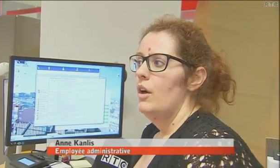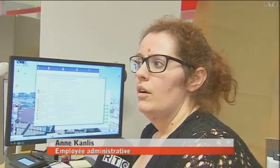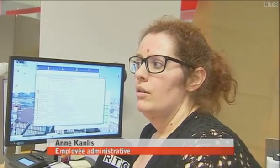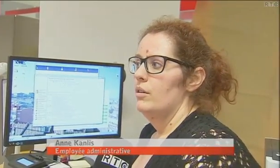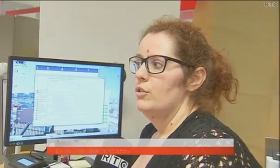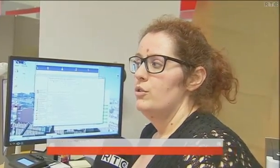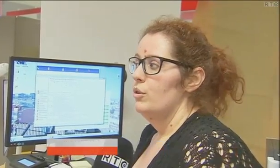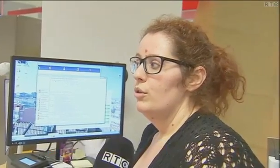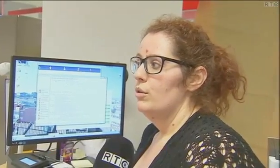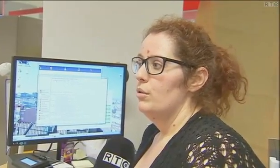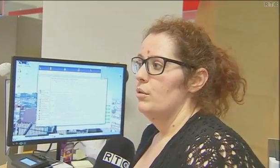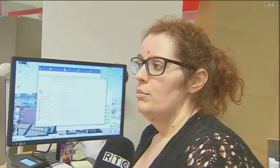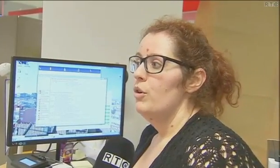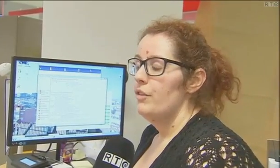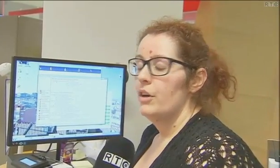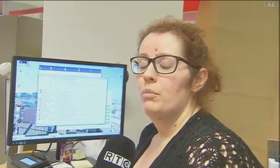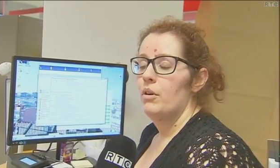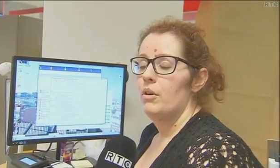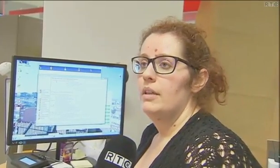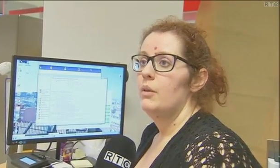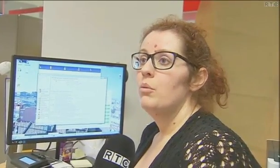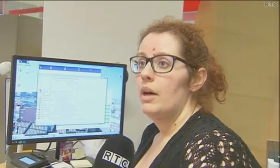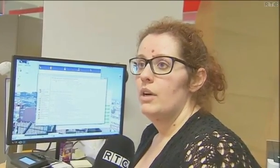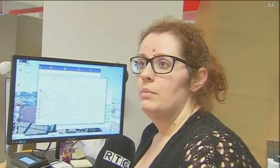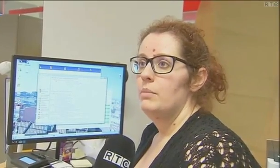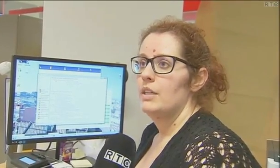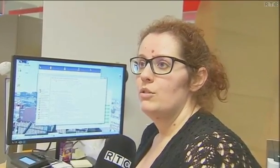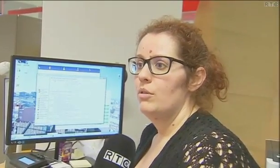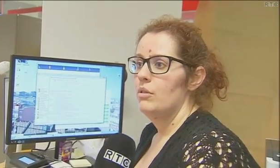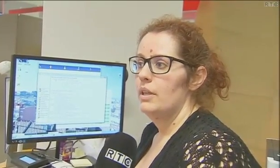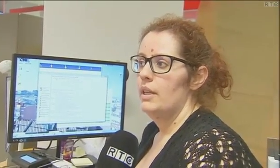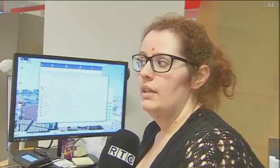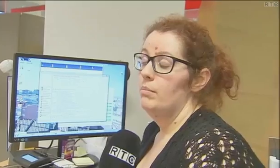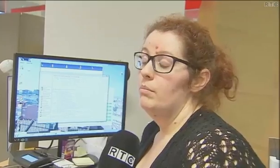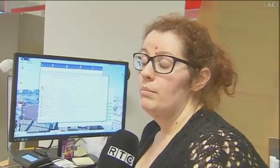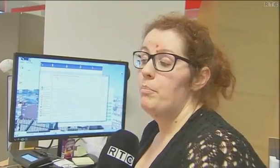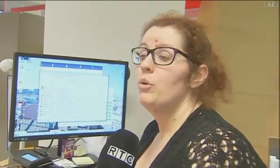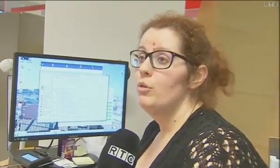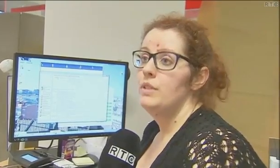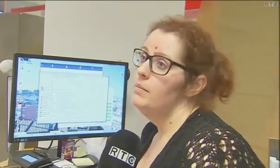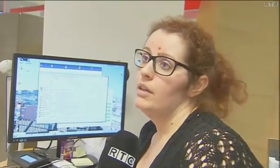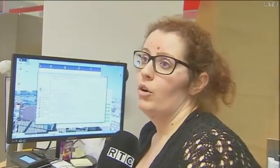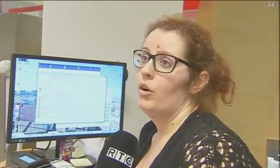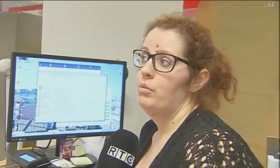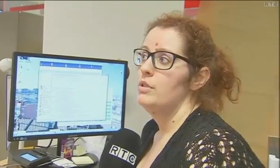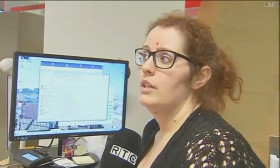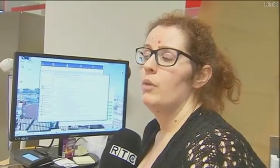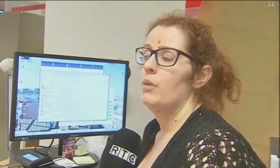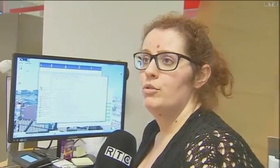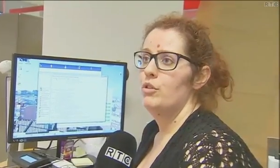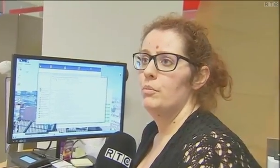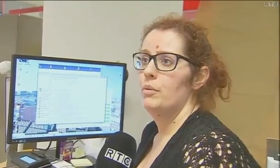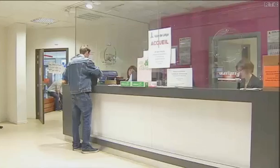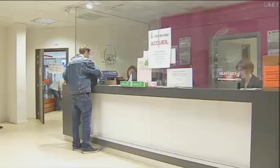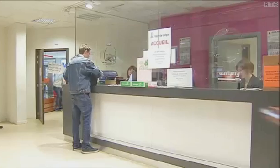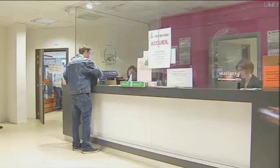malentendantes, de mieux leur faire comprendre les rouages de l'administration et pour eux aussi, un grand plus, d'être un peu